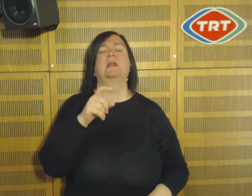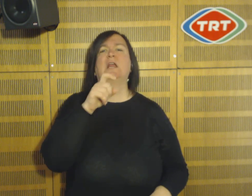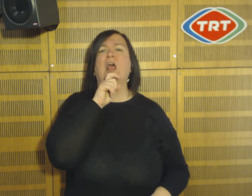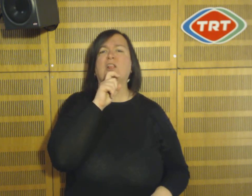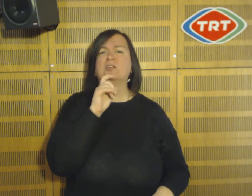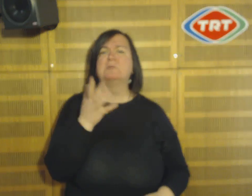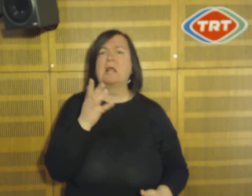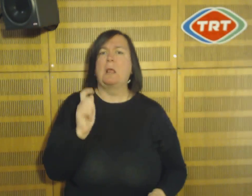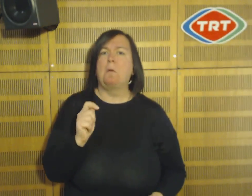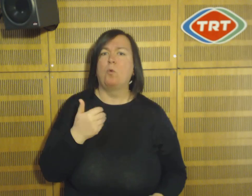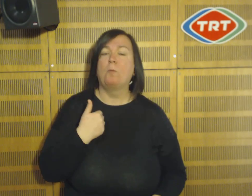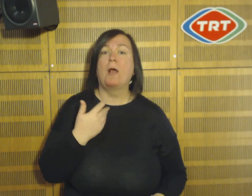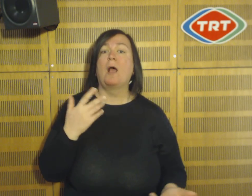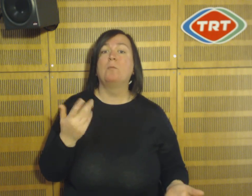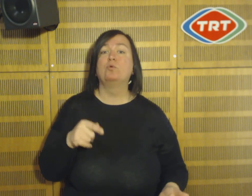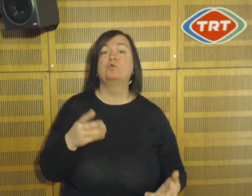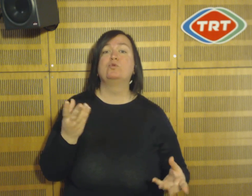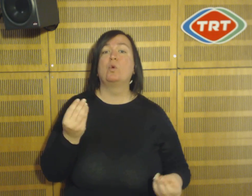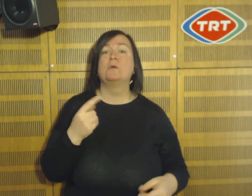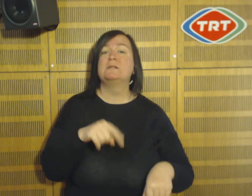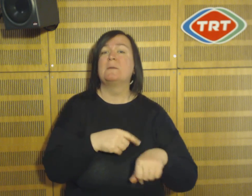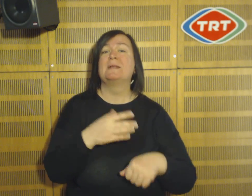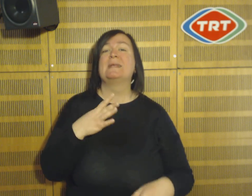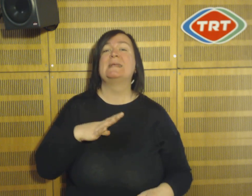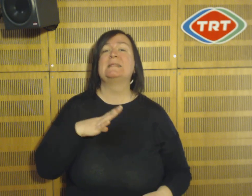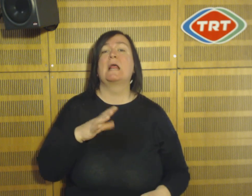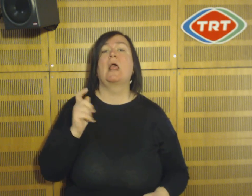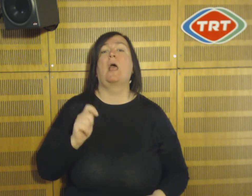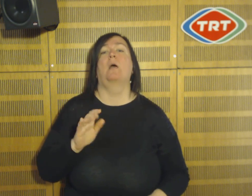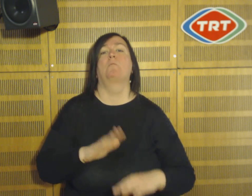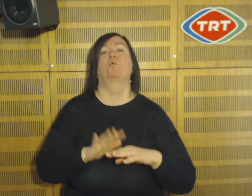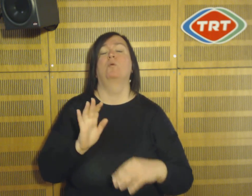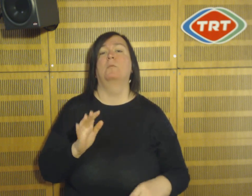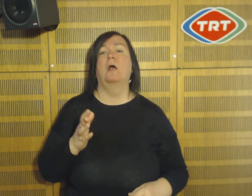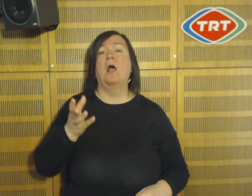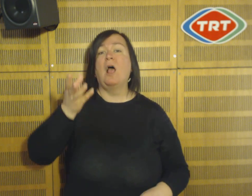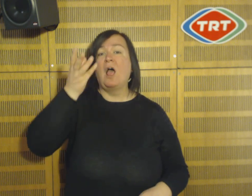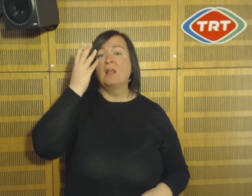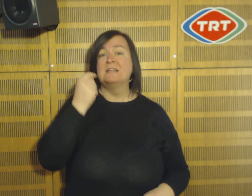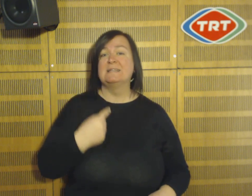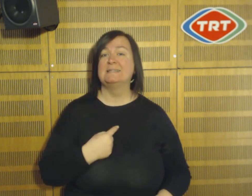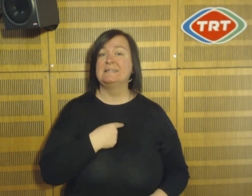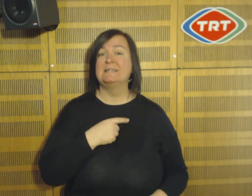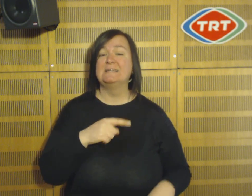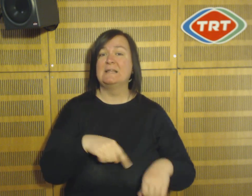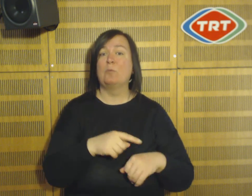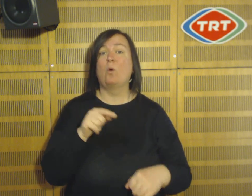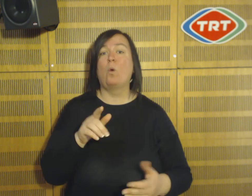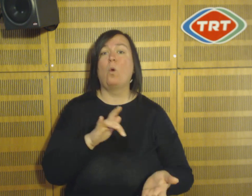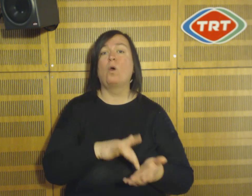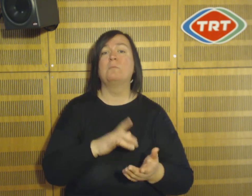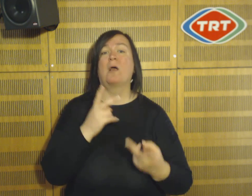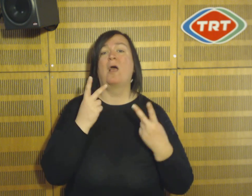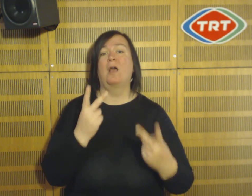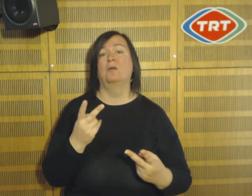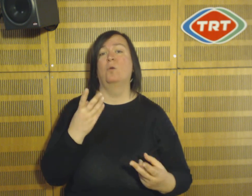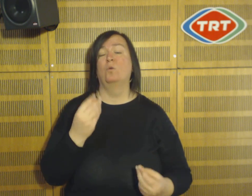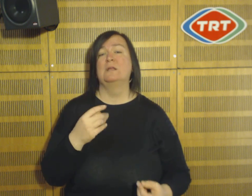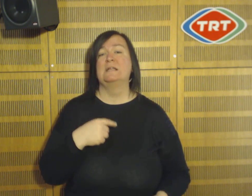yapabiliyorum bazen belki ama bunları çoğu zaman İsteyerek yapmıyorum e ve anlaşıldığını hissettiği zaman o ortama ait olduğunu hissediyor Biz de